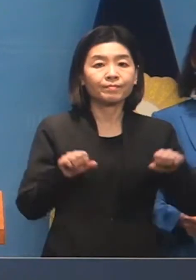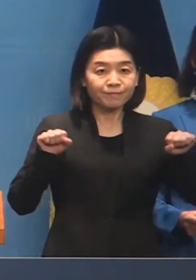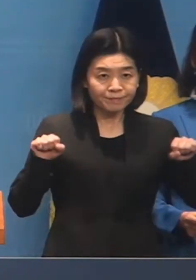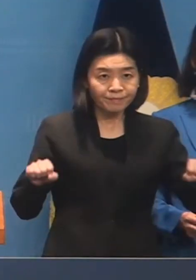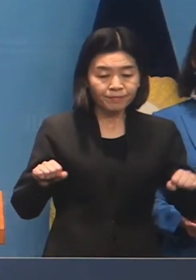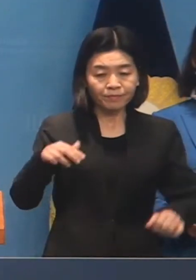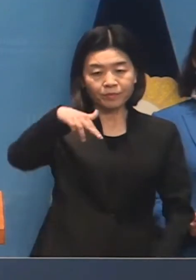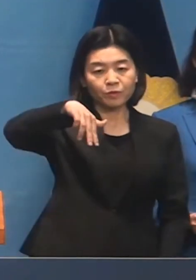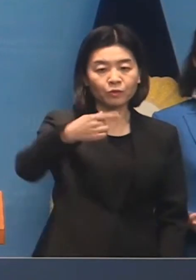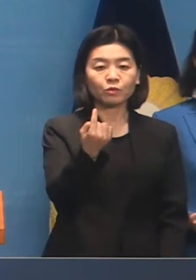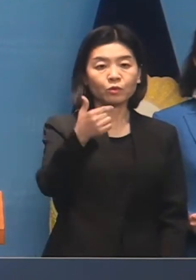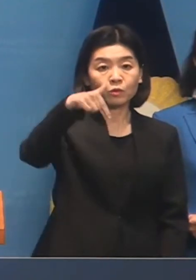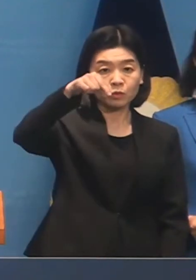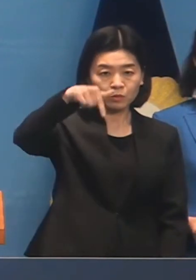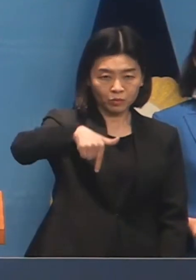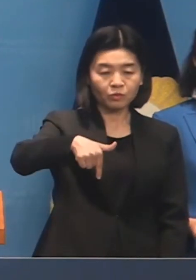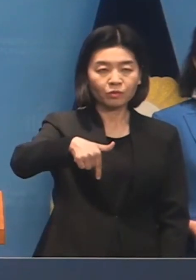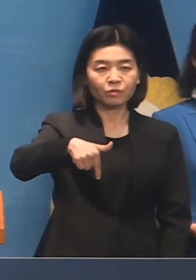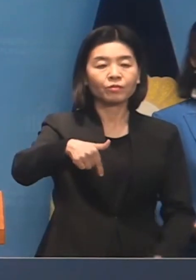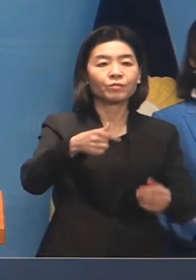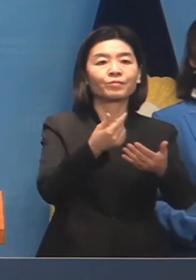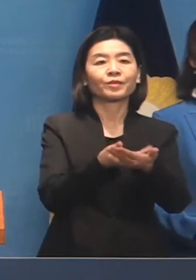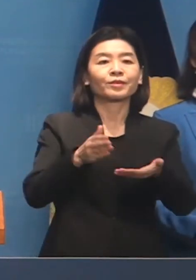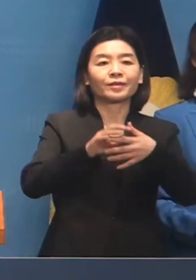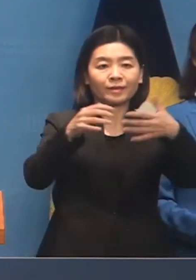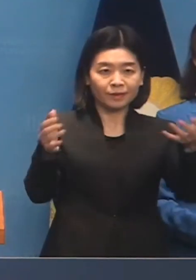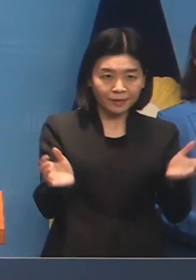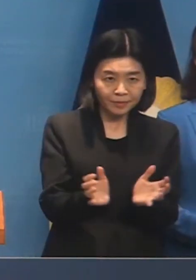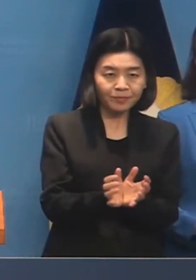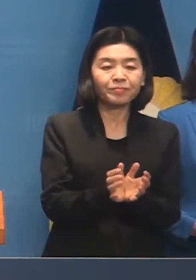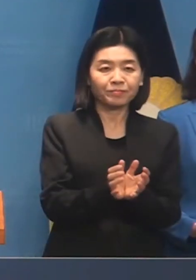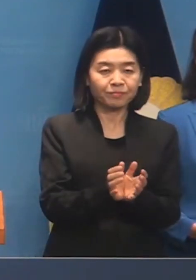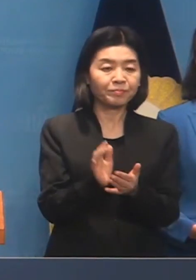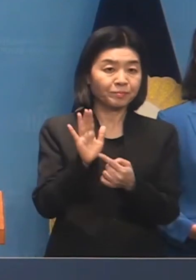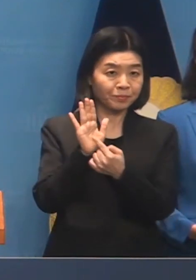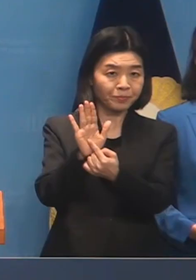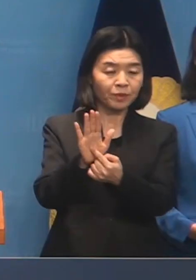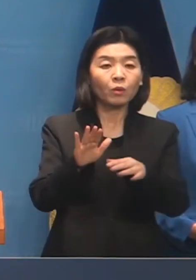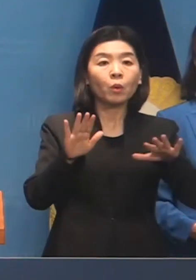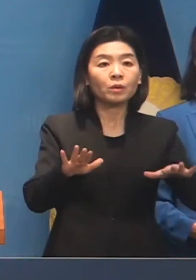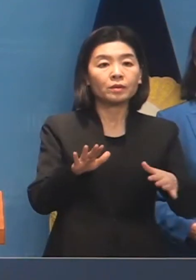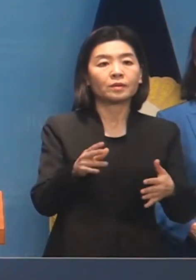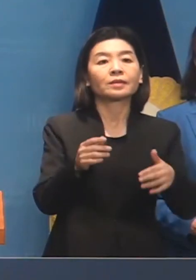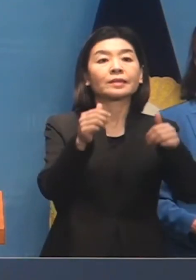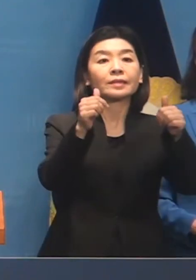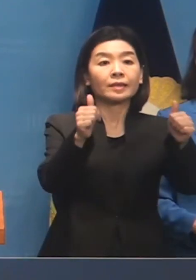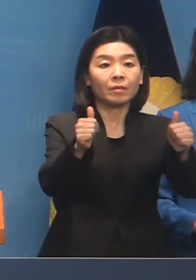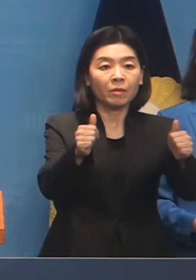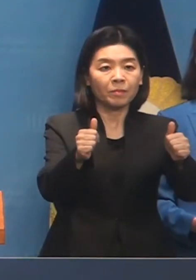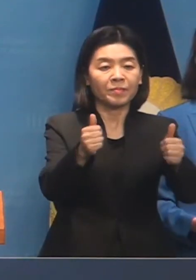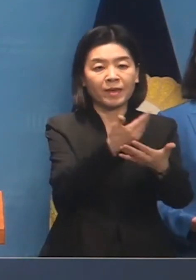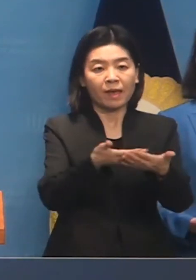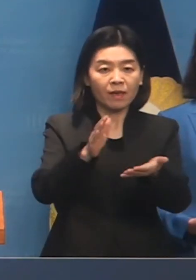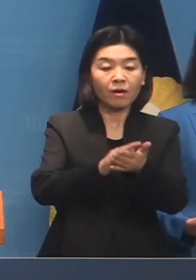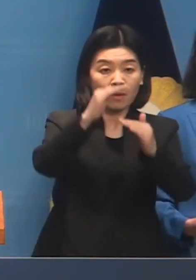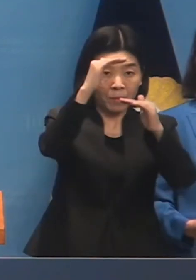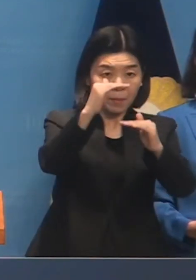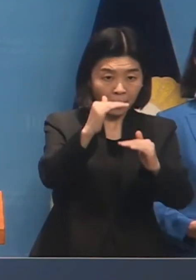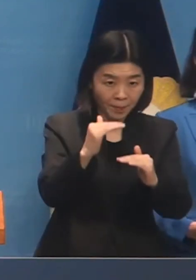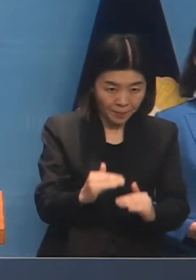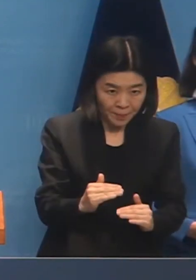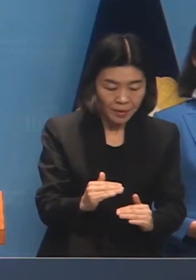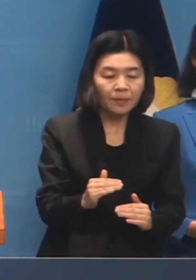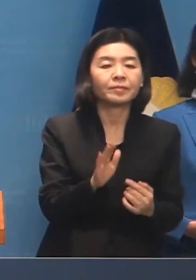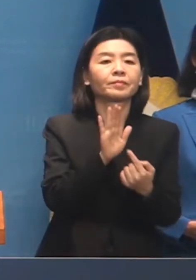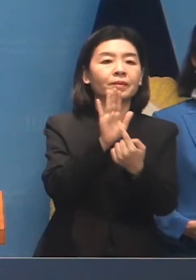안녕하십니까. 조국혁신당 원내대표 서강택입니다. 사법개혁 관련 로드맵 발표를 하겠습니다. 오늘 참석하신 분 먼저